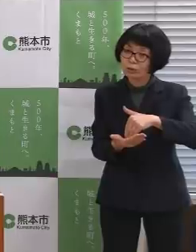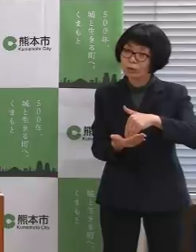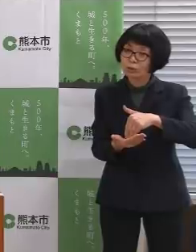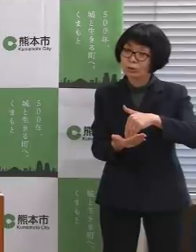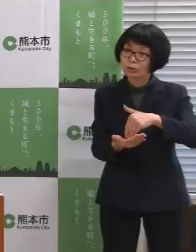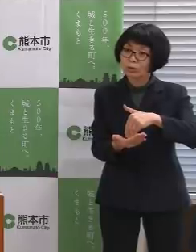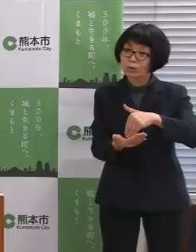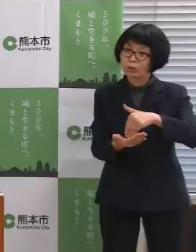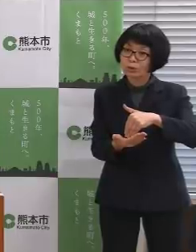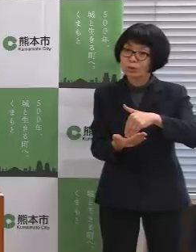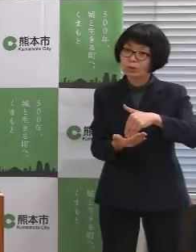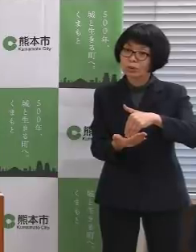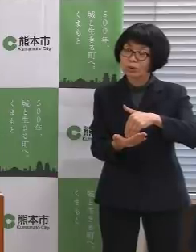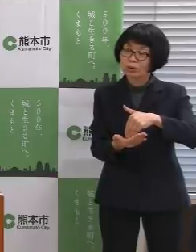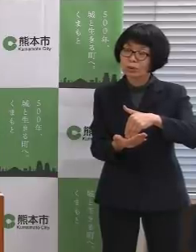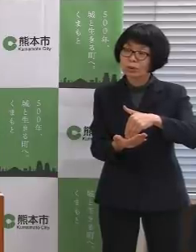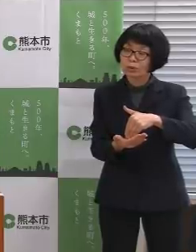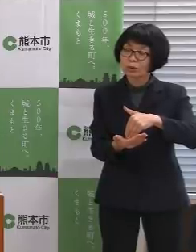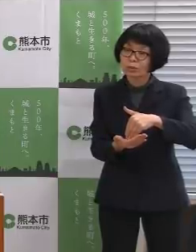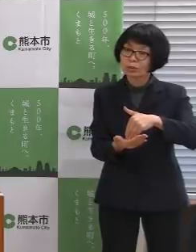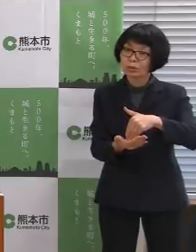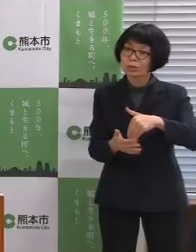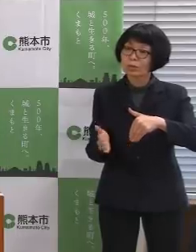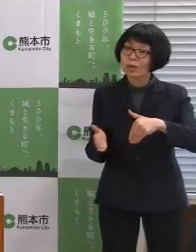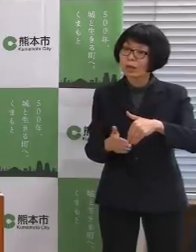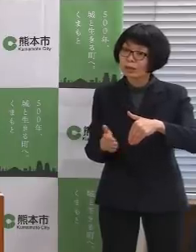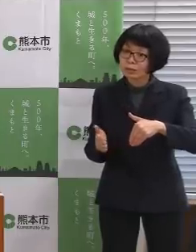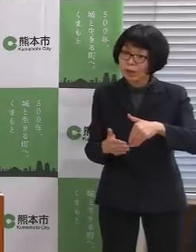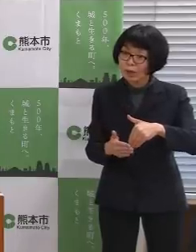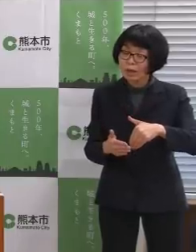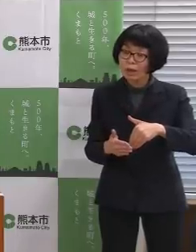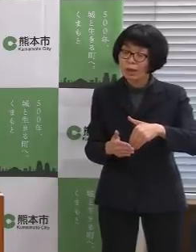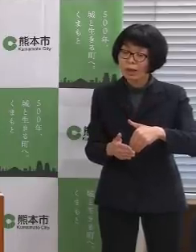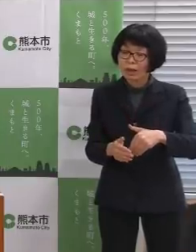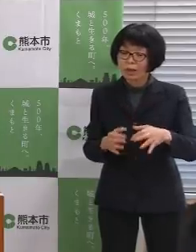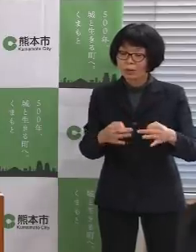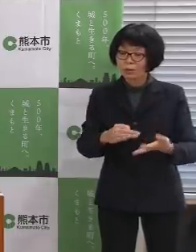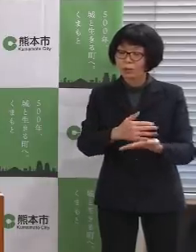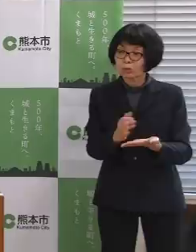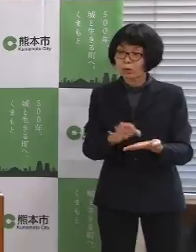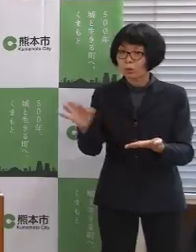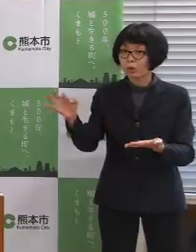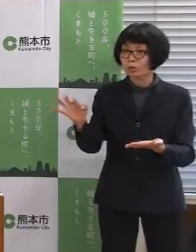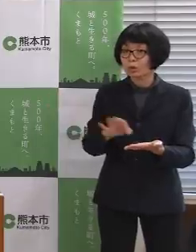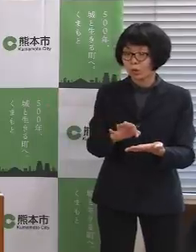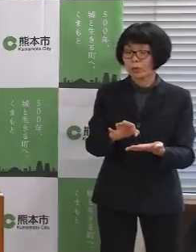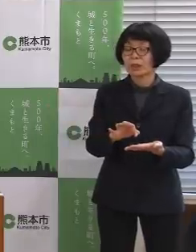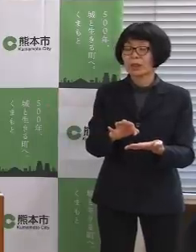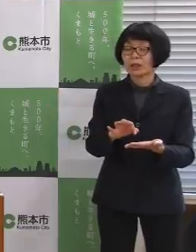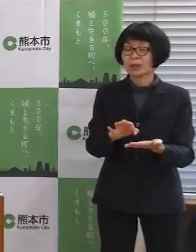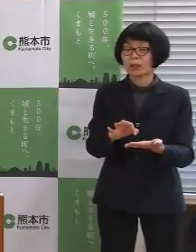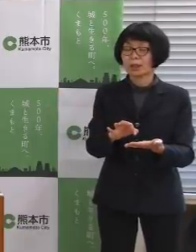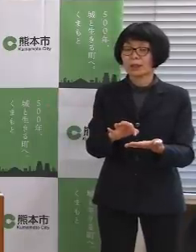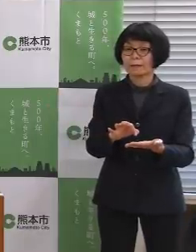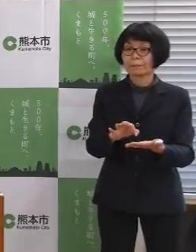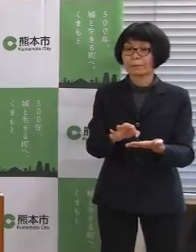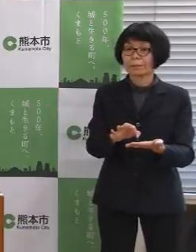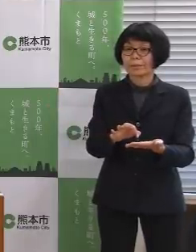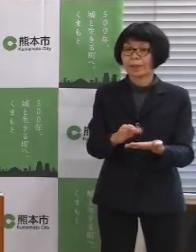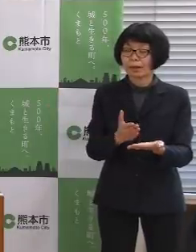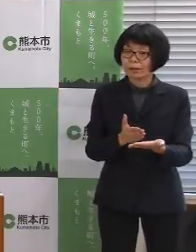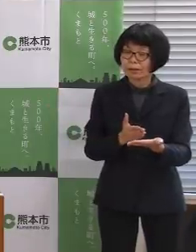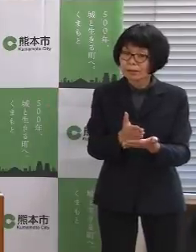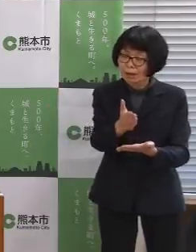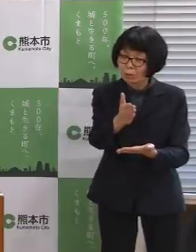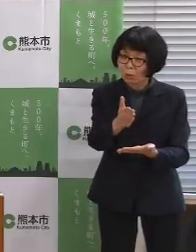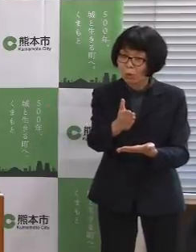まあ、そういった入金ですね、振り込みというか、まあ、そういうことをがスタートするの